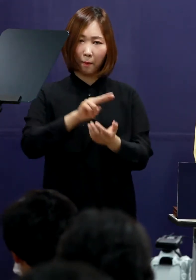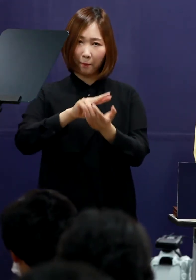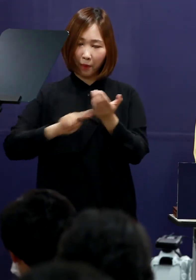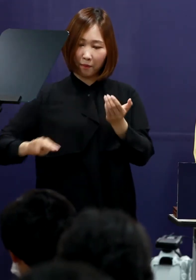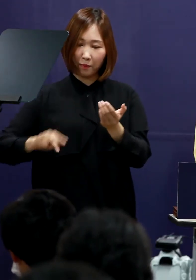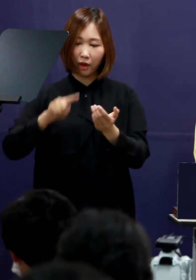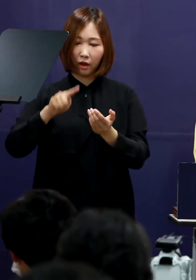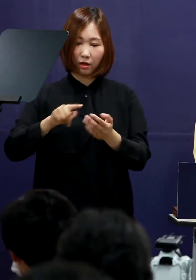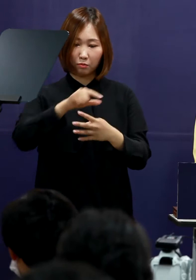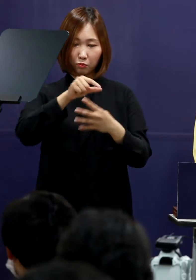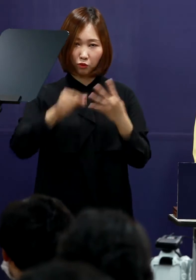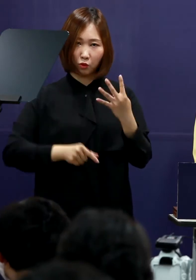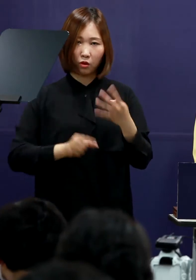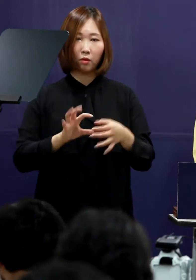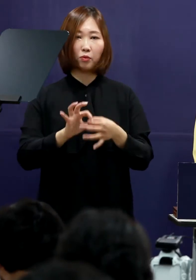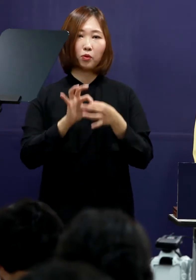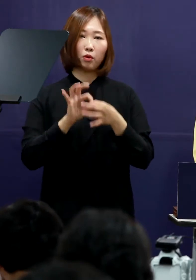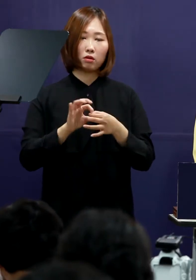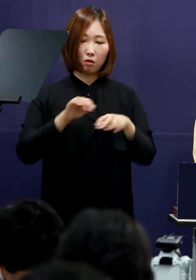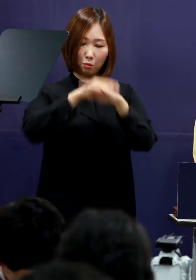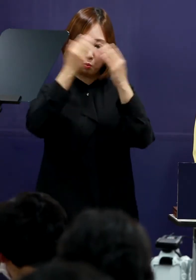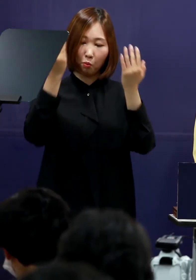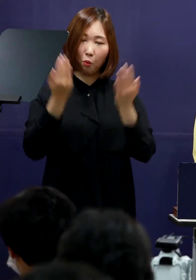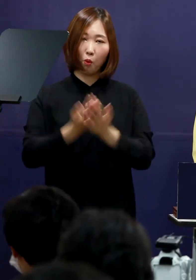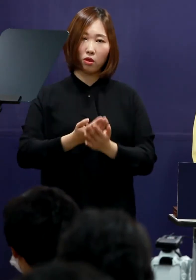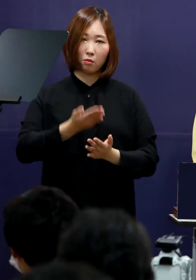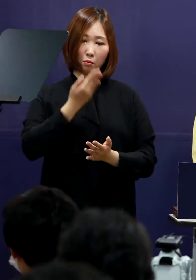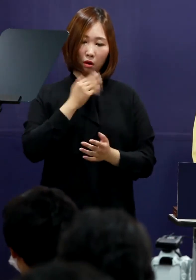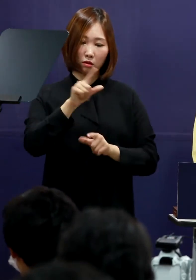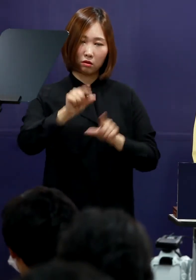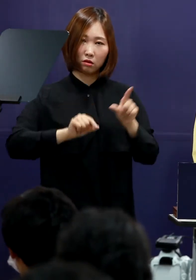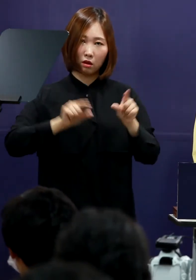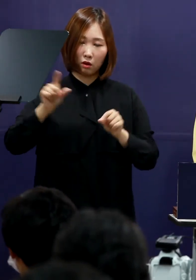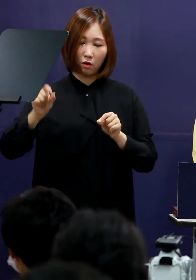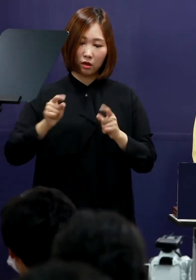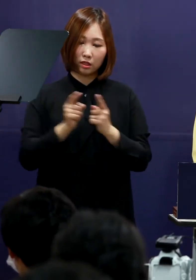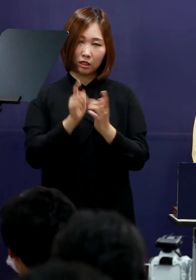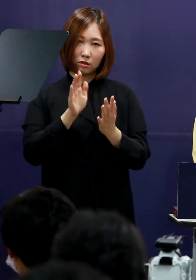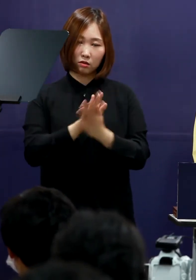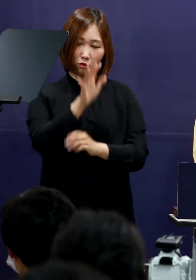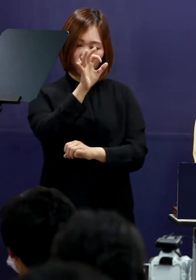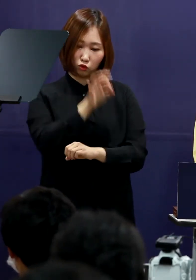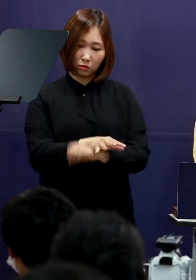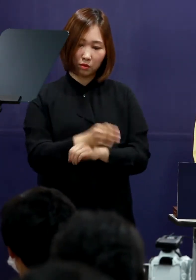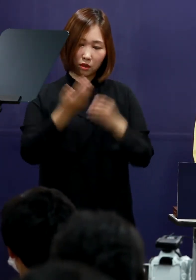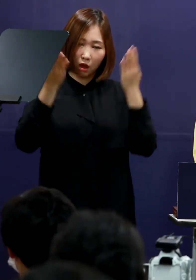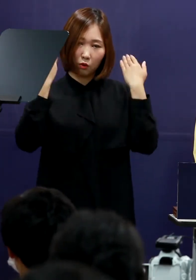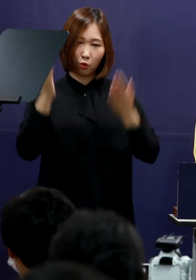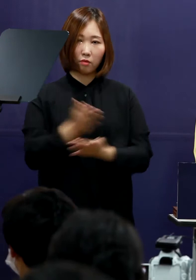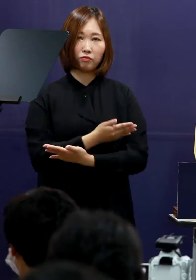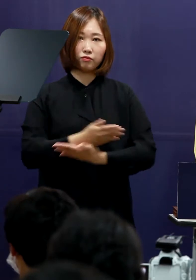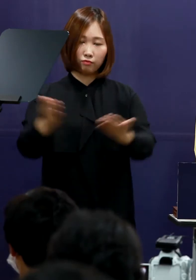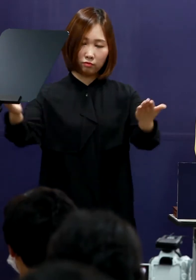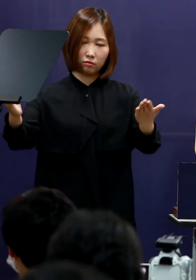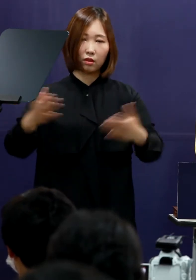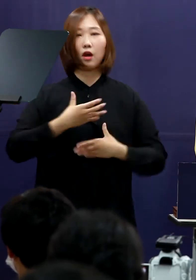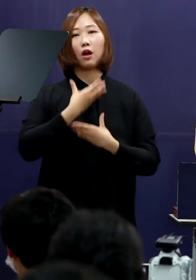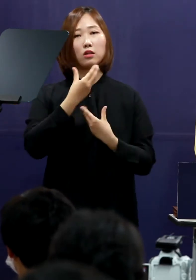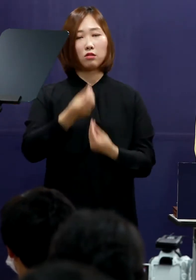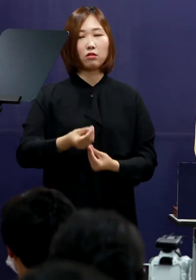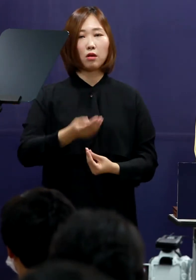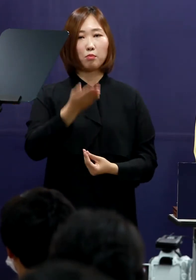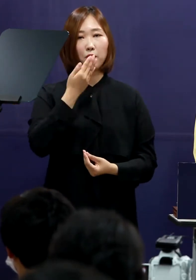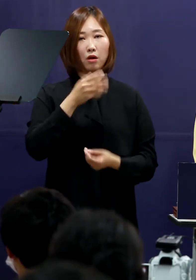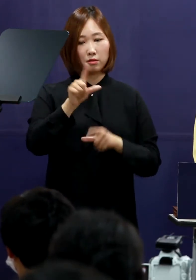시가 모든 식재료를 직접 구입해서 각급 학교에 공급하게 됩니다. 안전한 식재료를